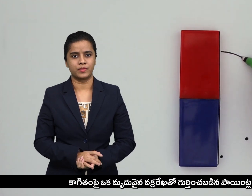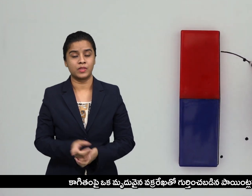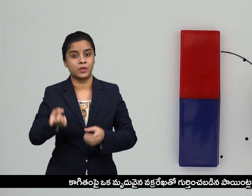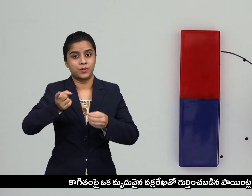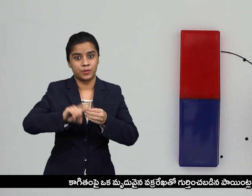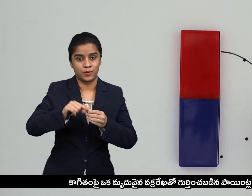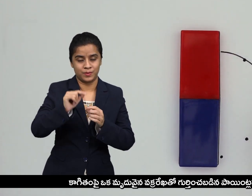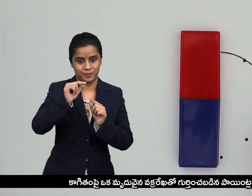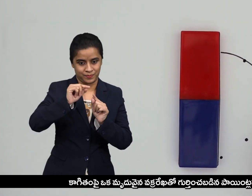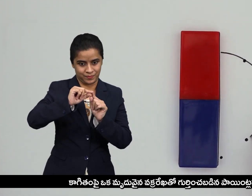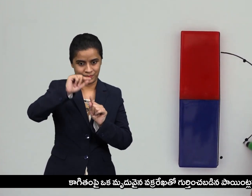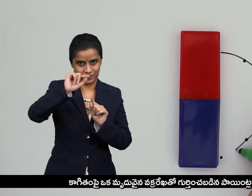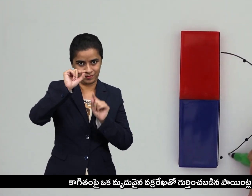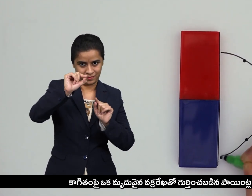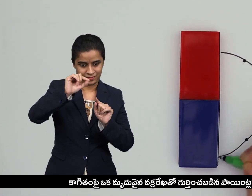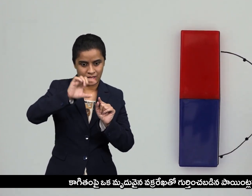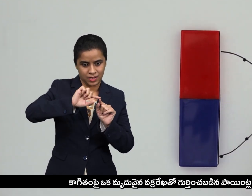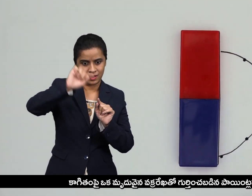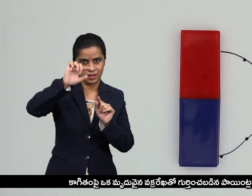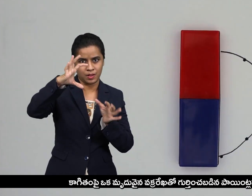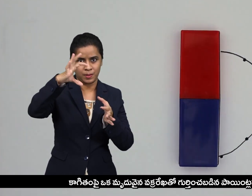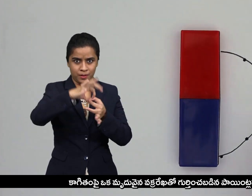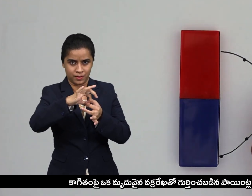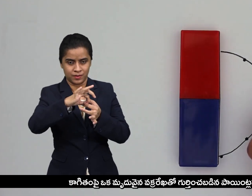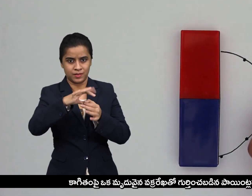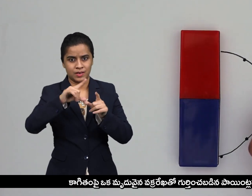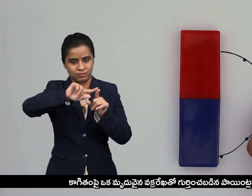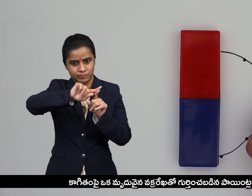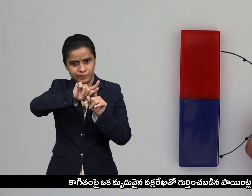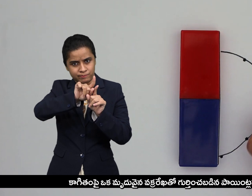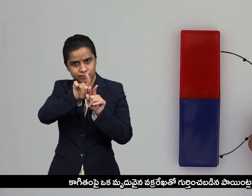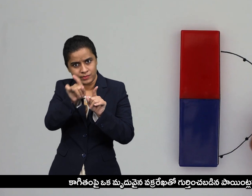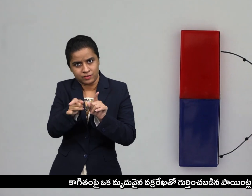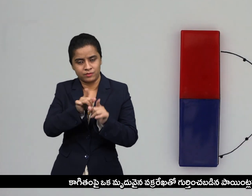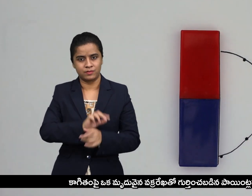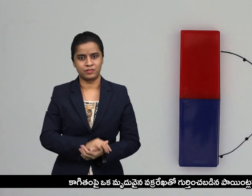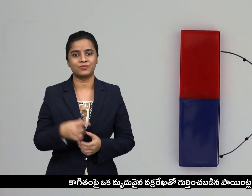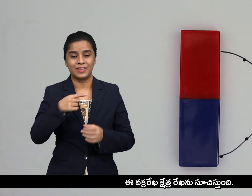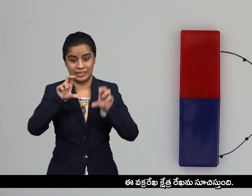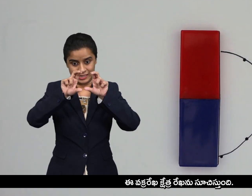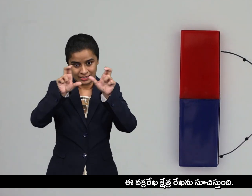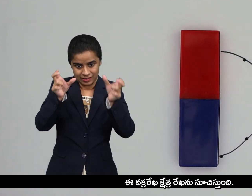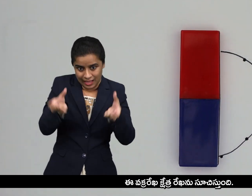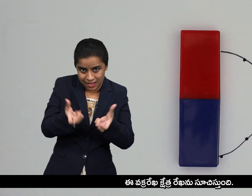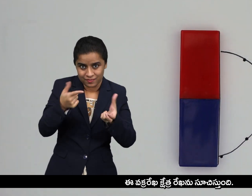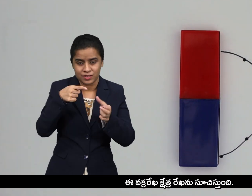కాగితంపై ఒక మృదువైన వక్రరేఖతో గుర్తించబడిన పాయింట్లను కలపండి. ఈ వక్రరేఖ